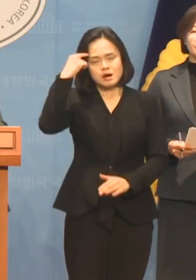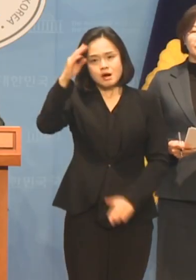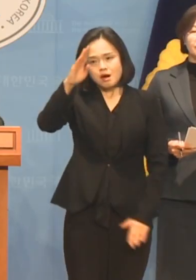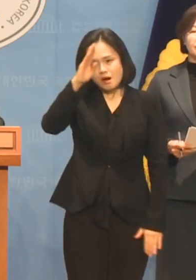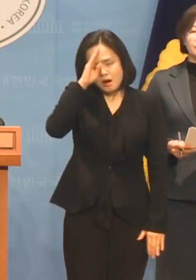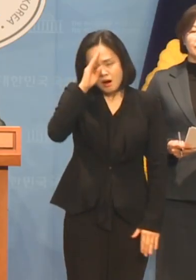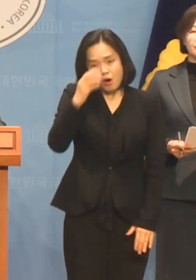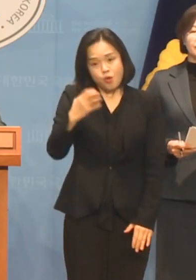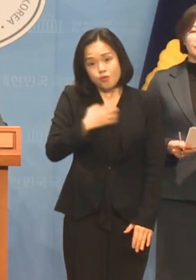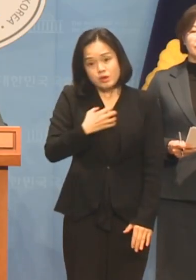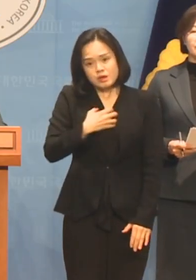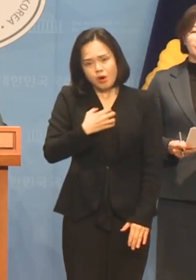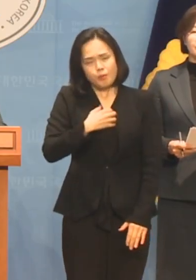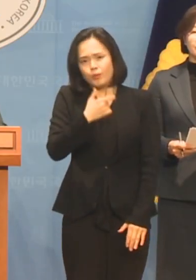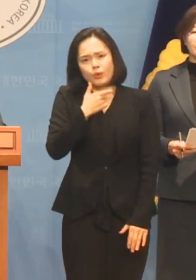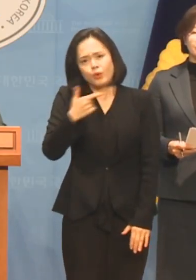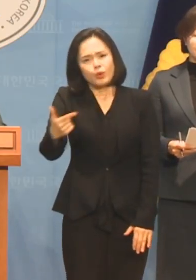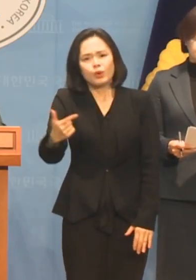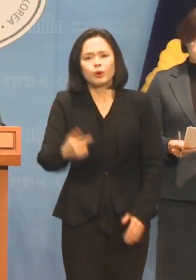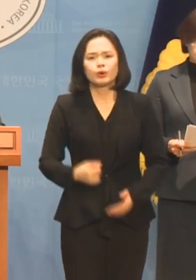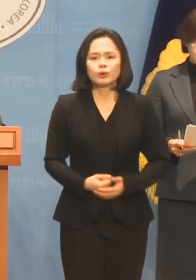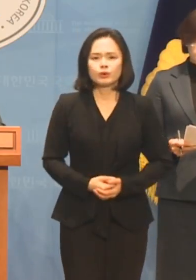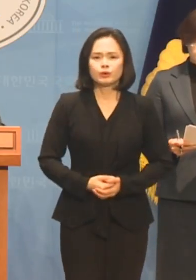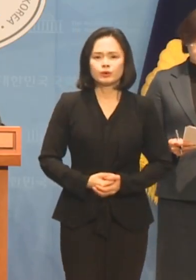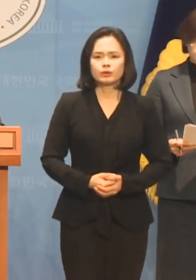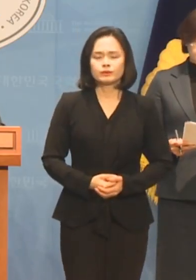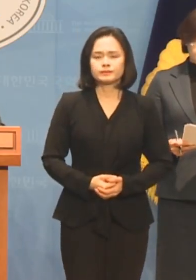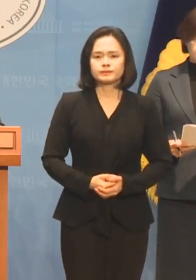위험성을 증가시킬 수 있습니다.